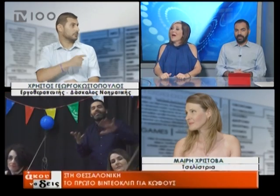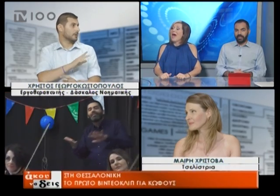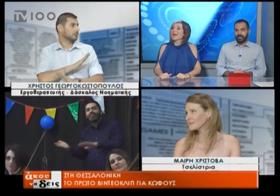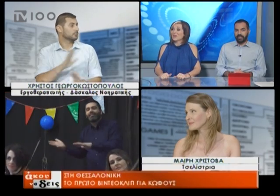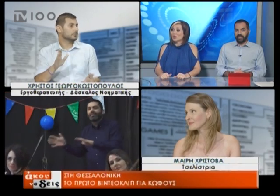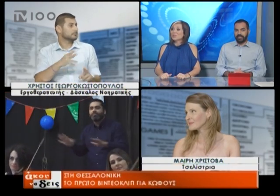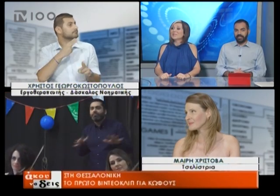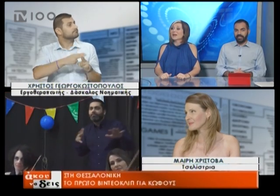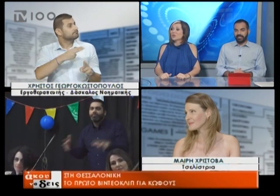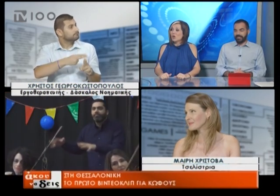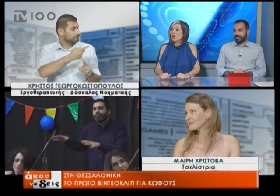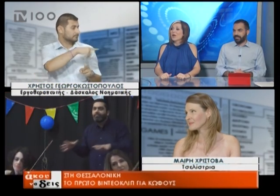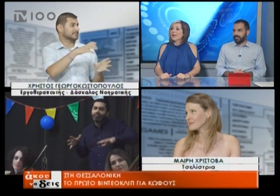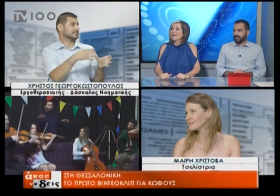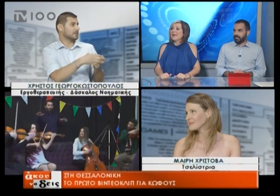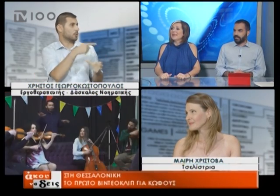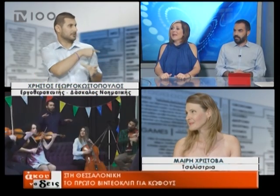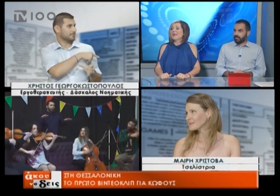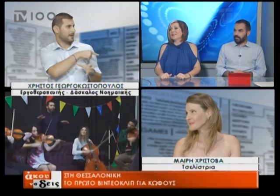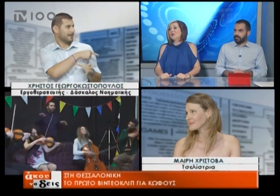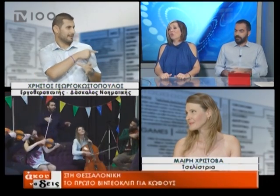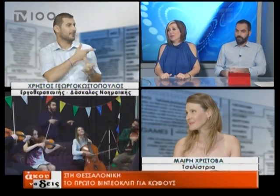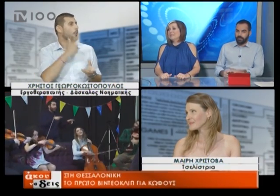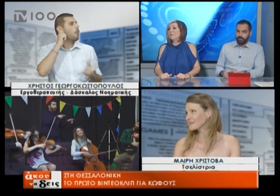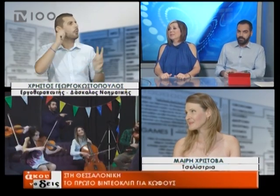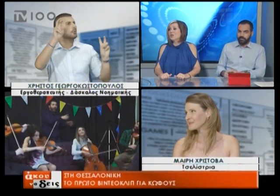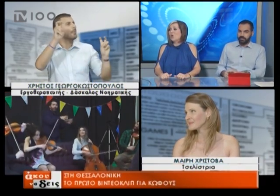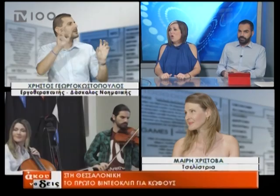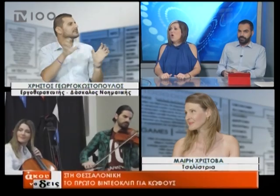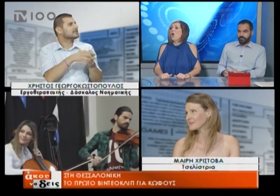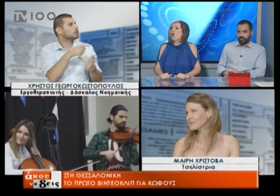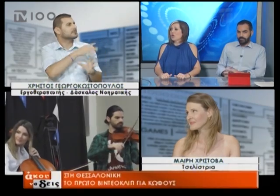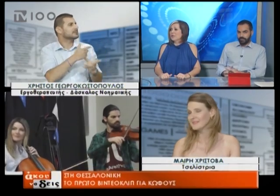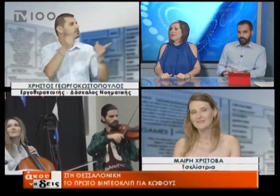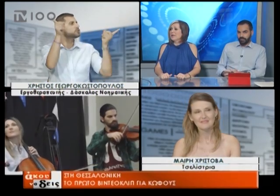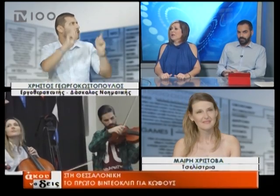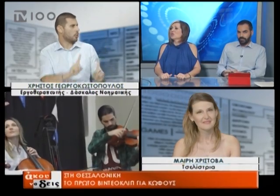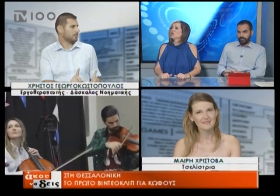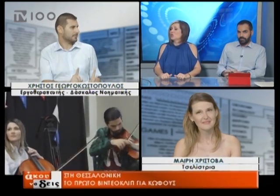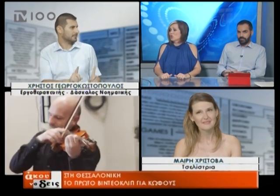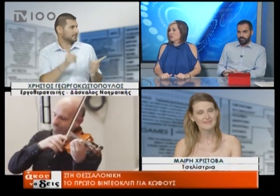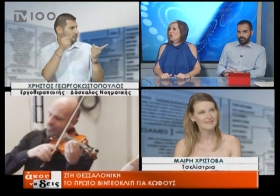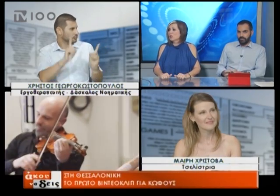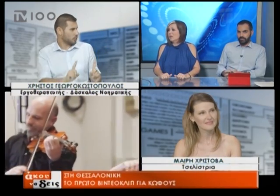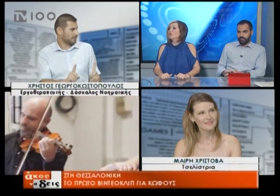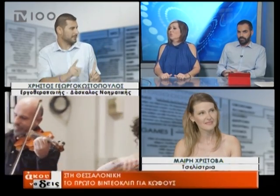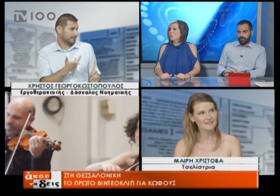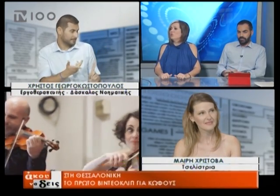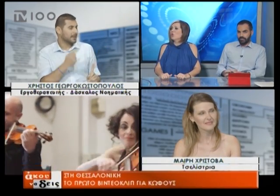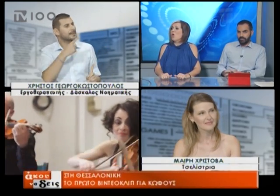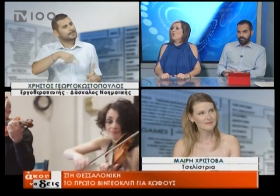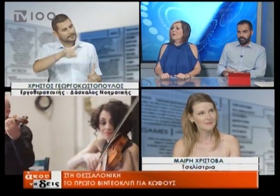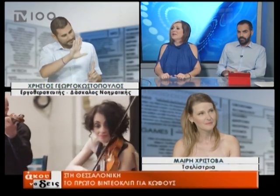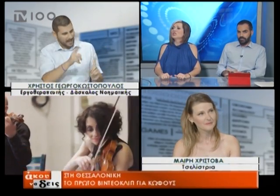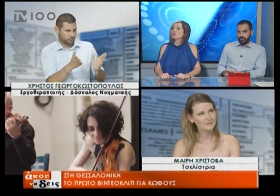Ναι, 100%. Και ήταν πολύ σημαντικό ότι το συγκρότημα, του οποίου